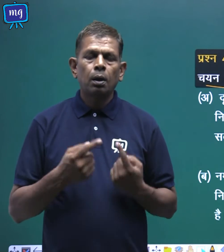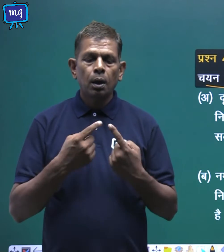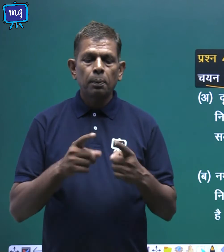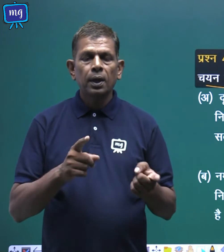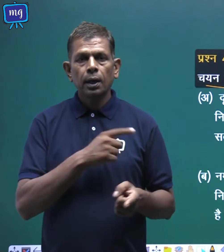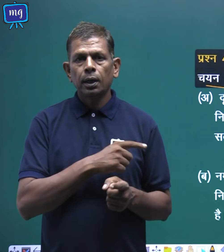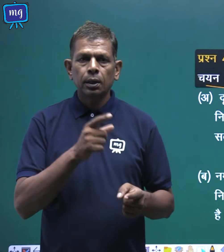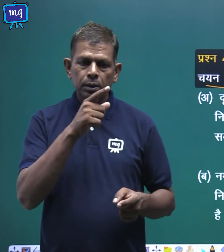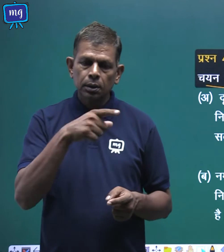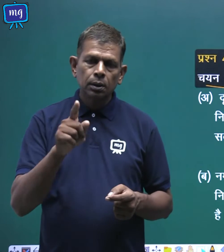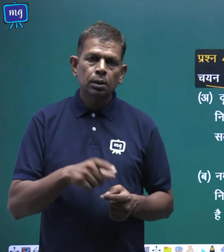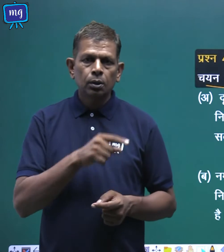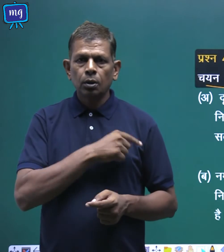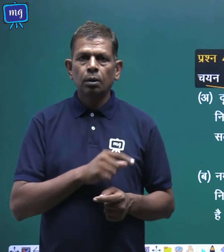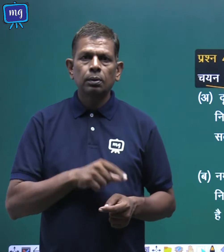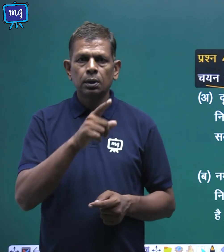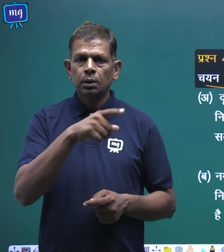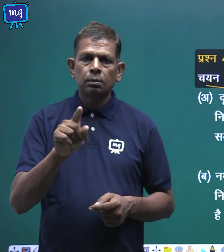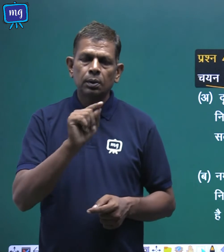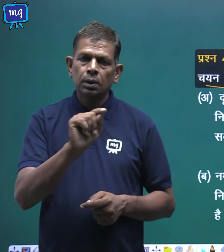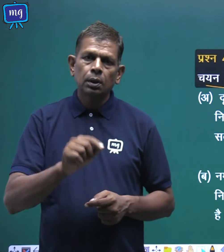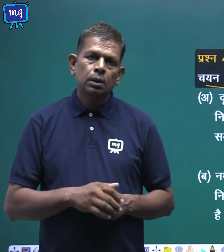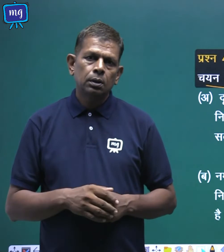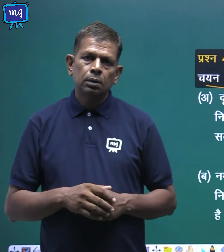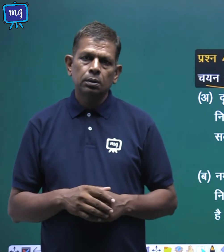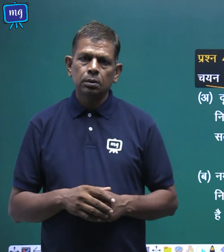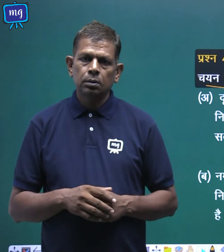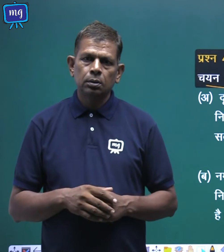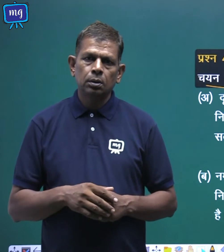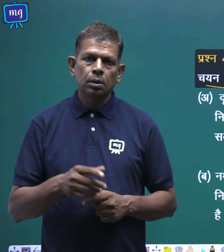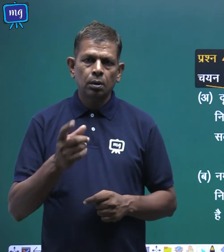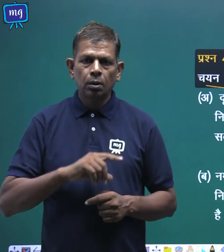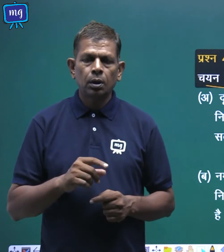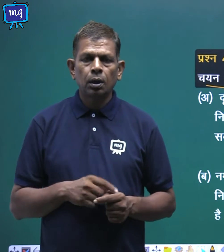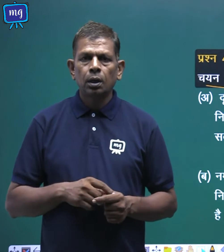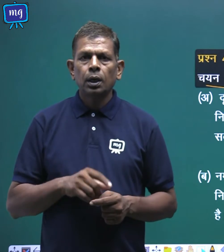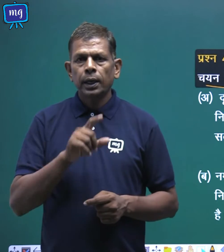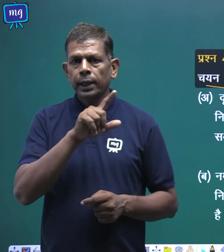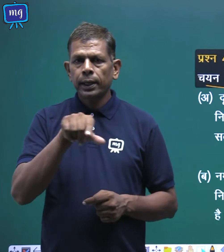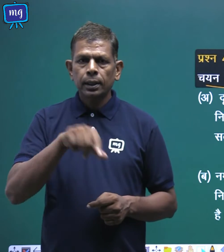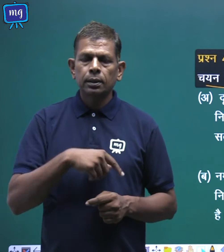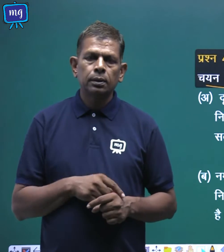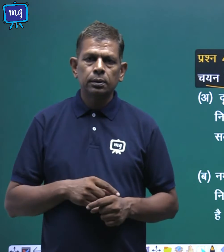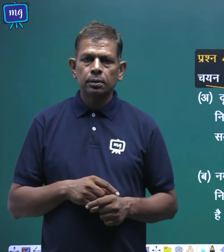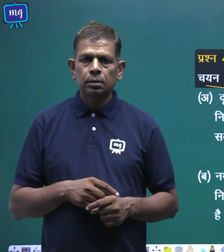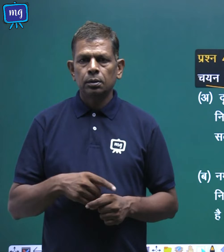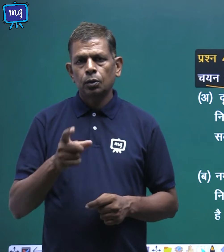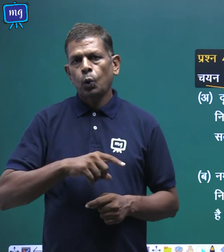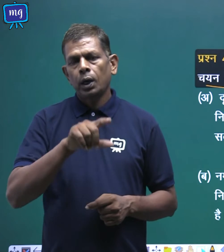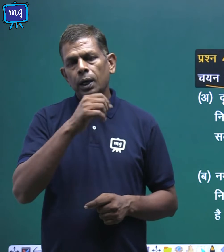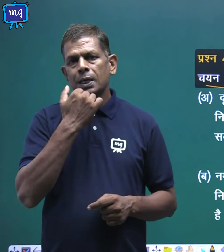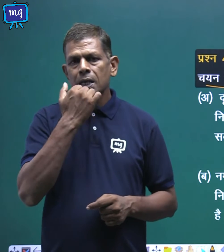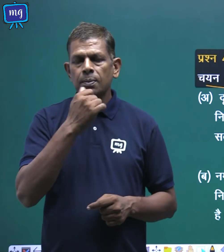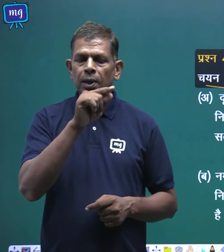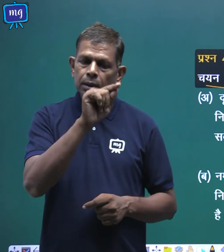हैं तो हम सत्य पर निशान लगाएंगे, और अगर ये गलत हैं तो असत्य